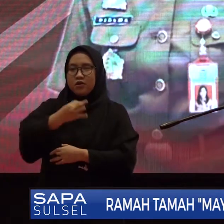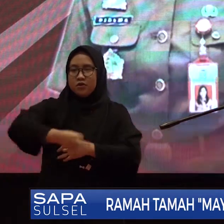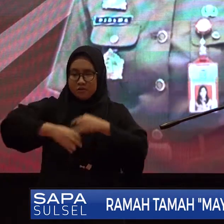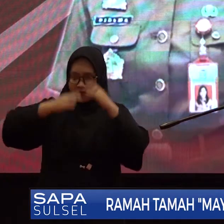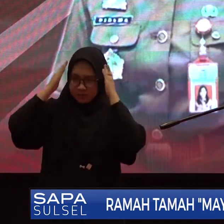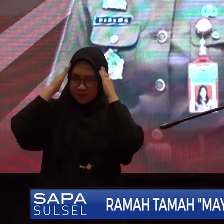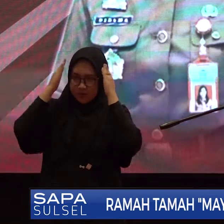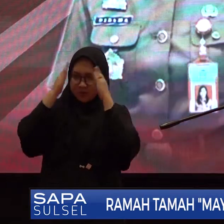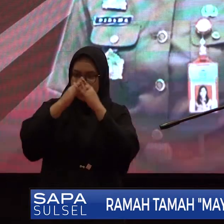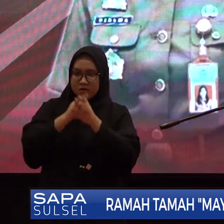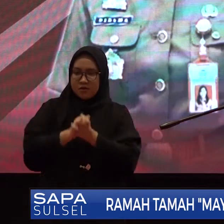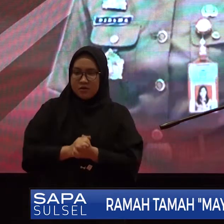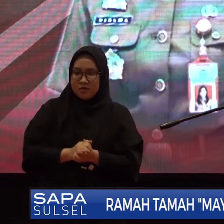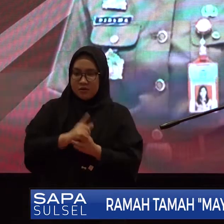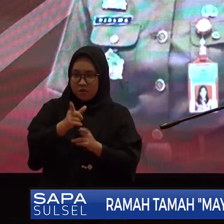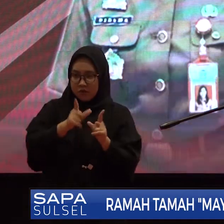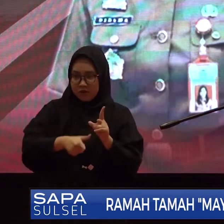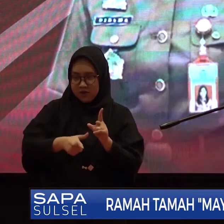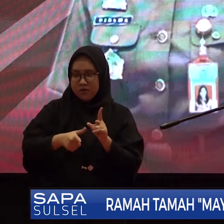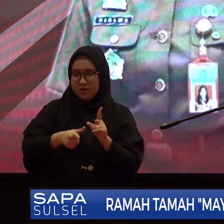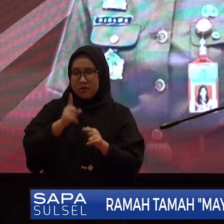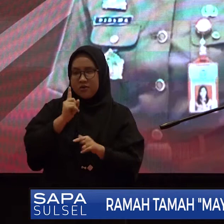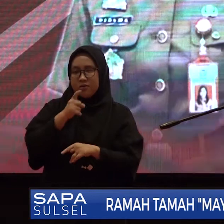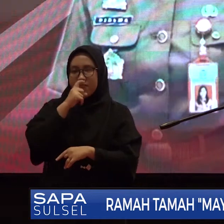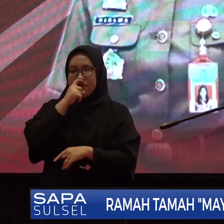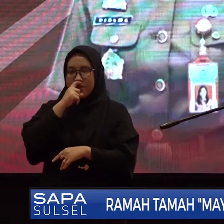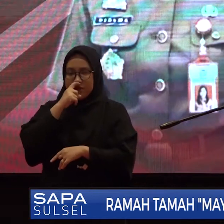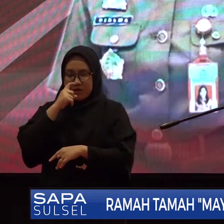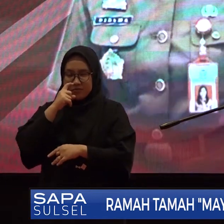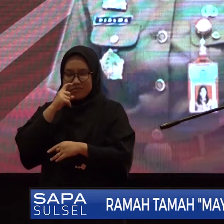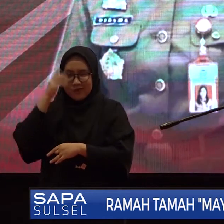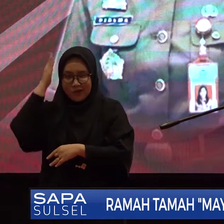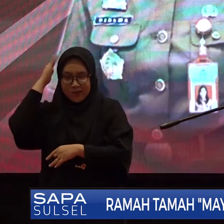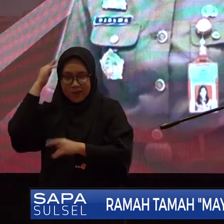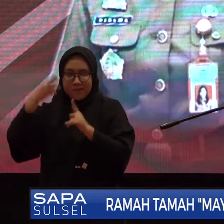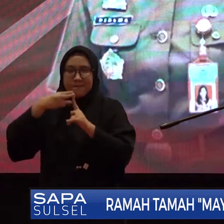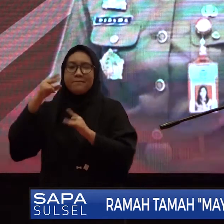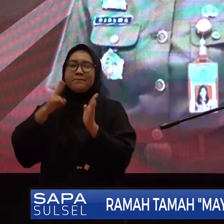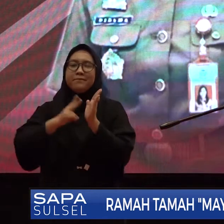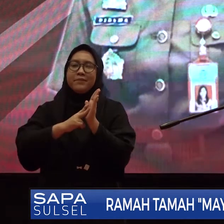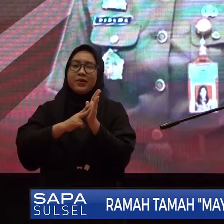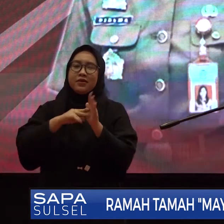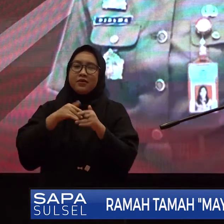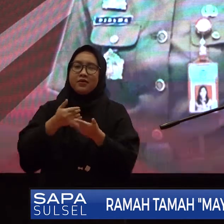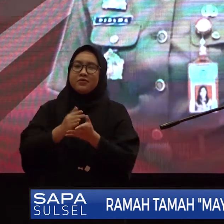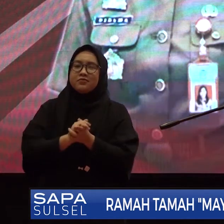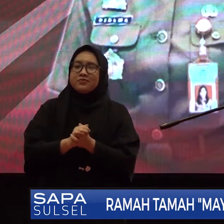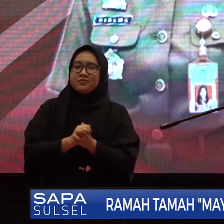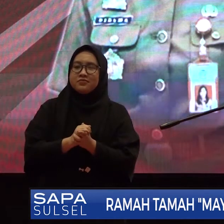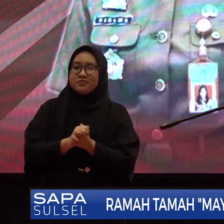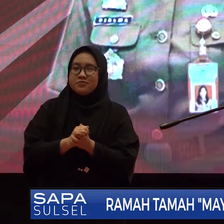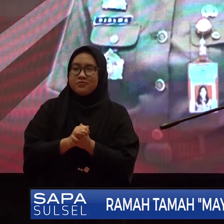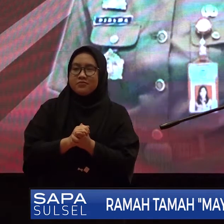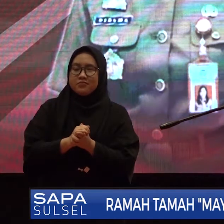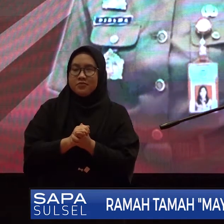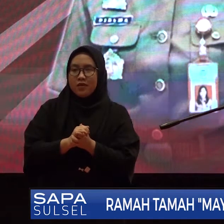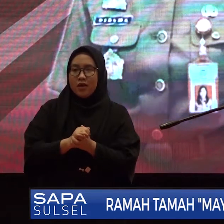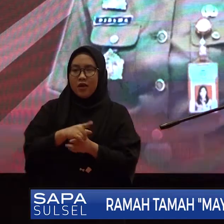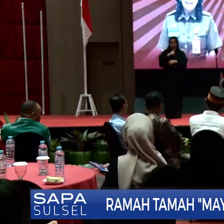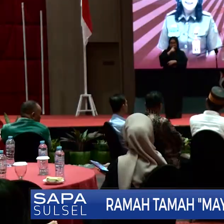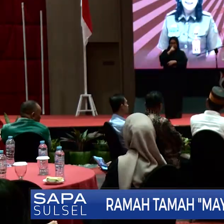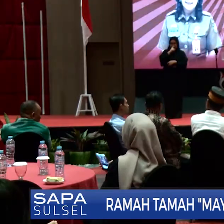Makassar atau yang mewakili bapak kepala BIN yang diwakili oleh Bapak Kolonel Andi Baso